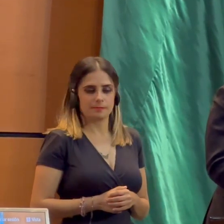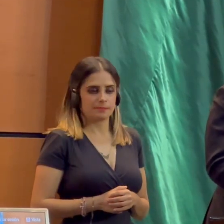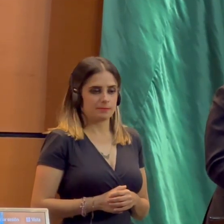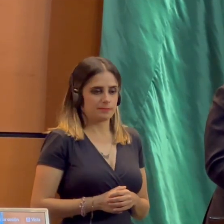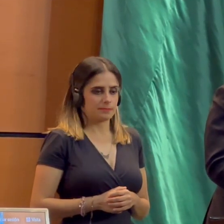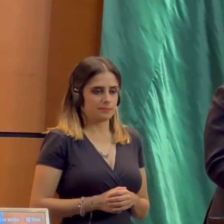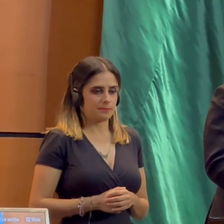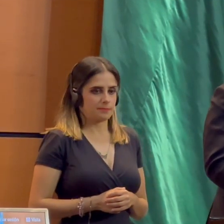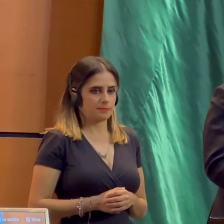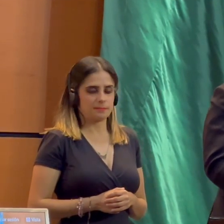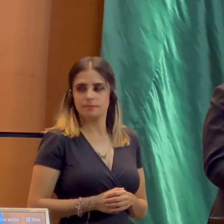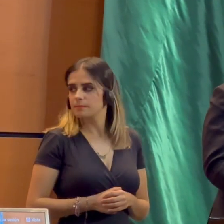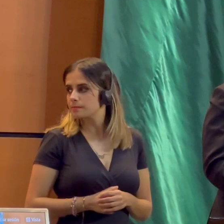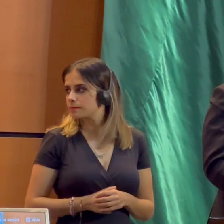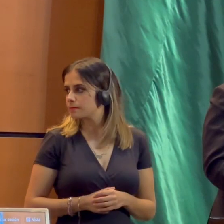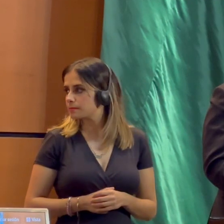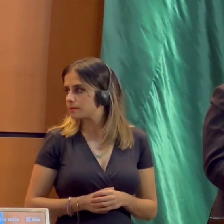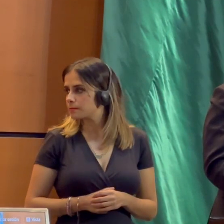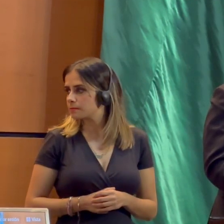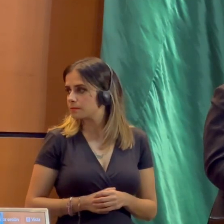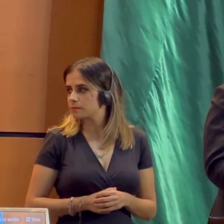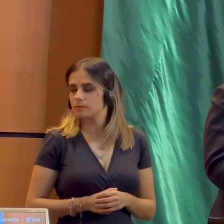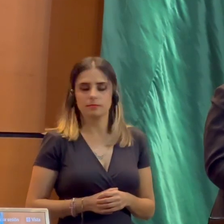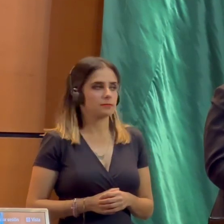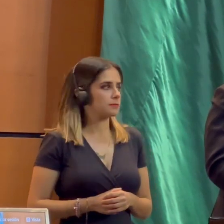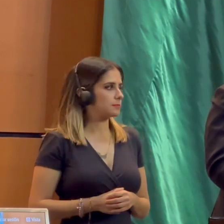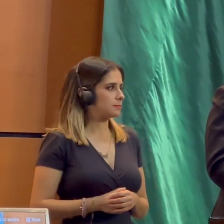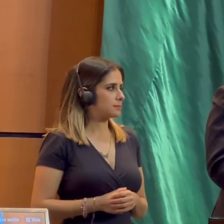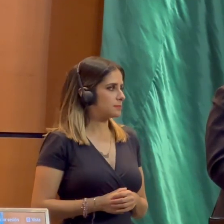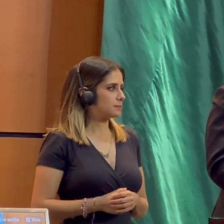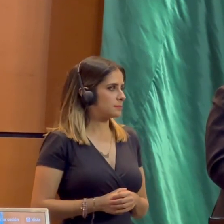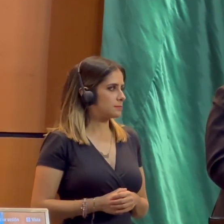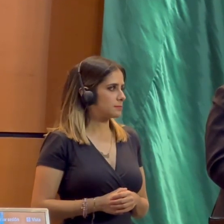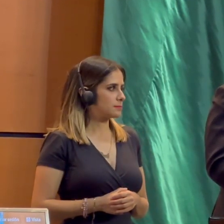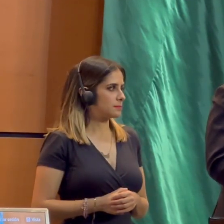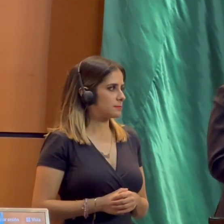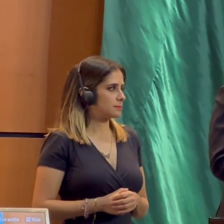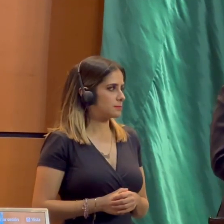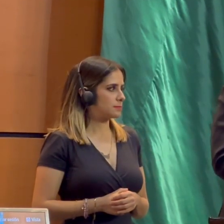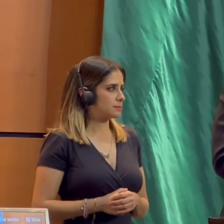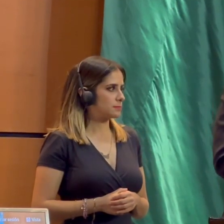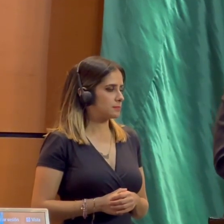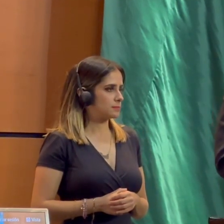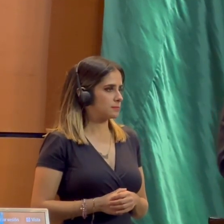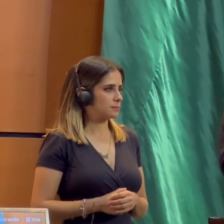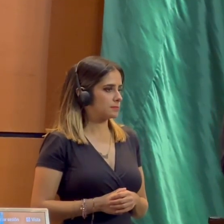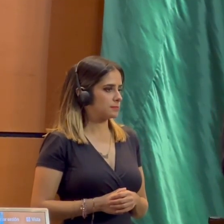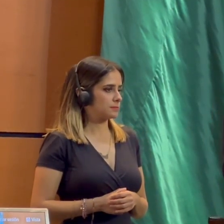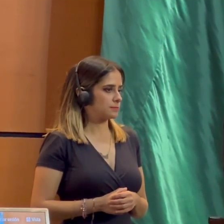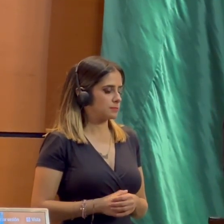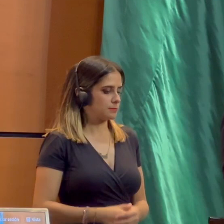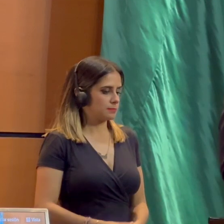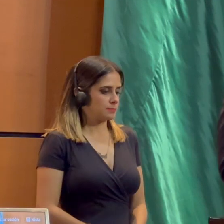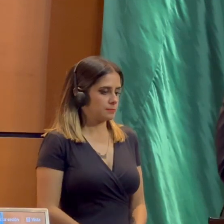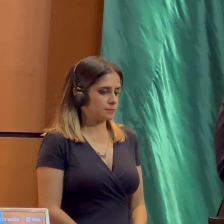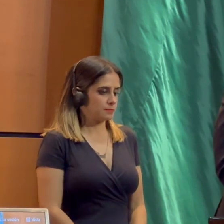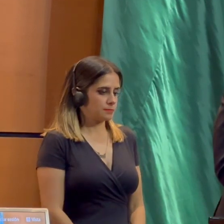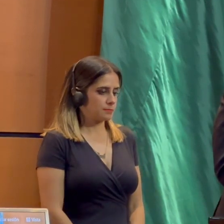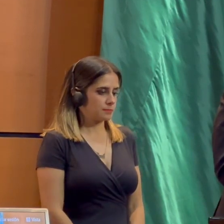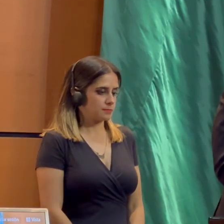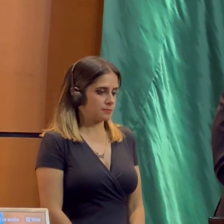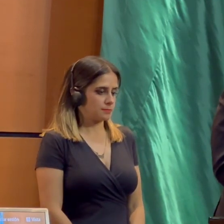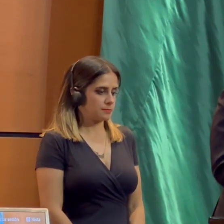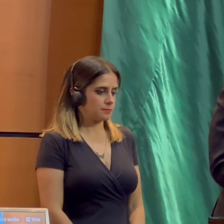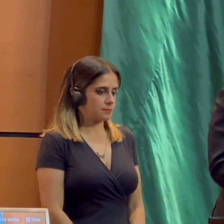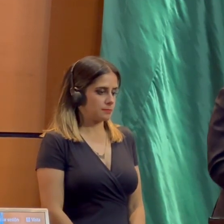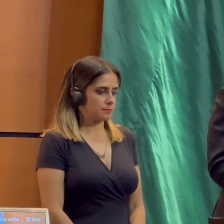てほんのちょっと残念だったのは酸素が薄くて少し歩いただけでも息が切れてしまう